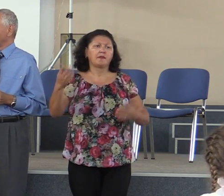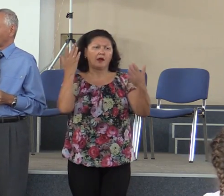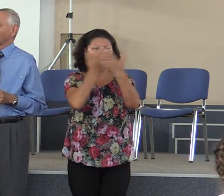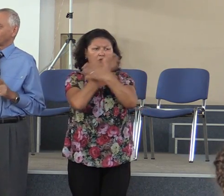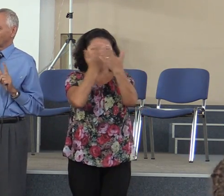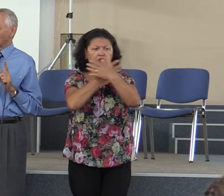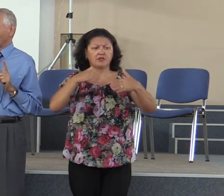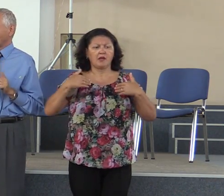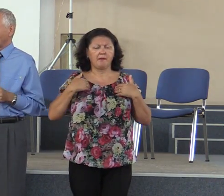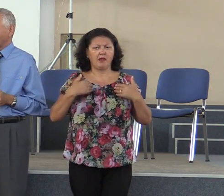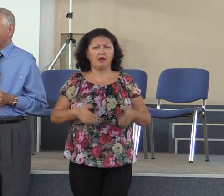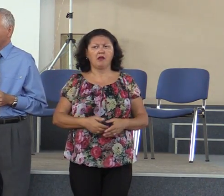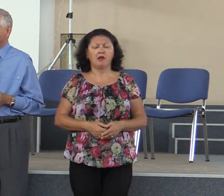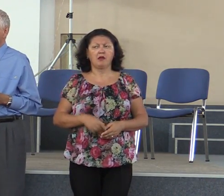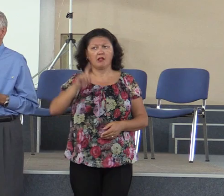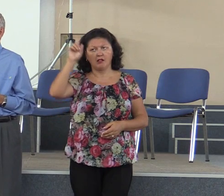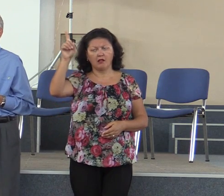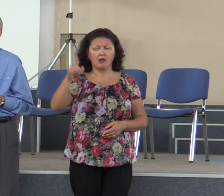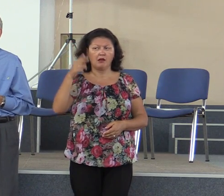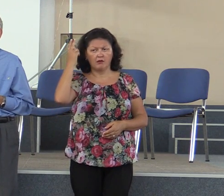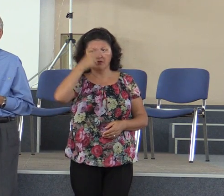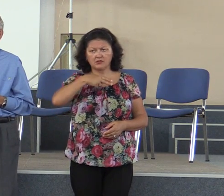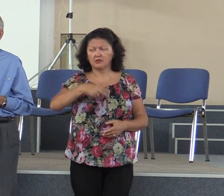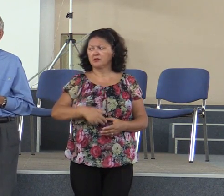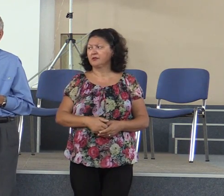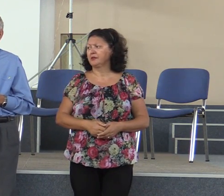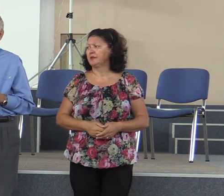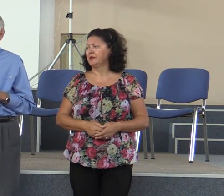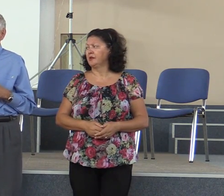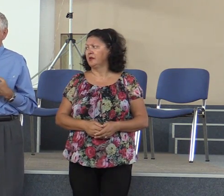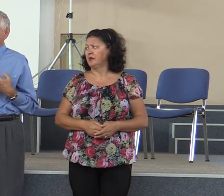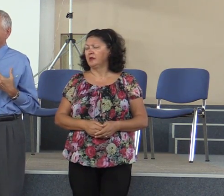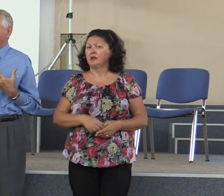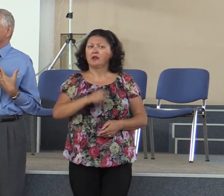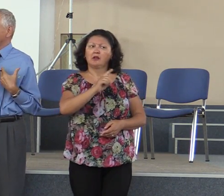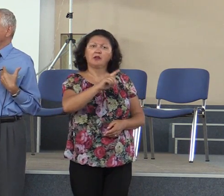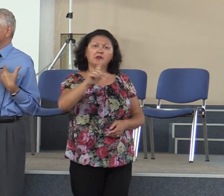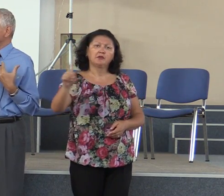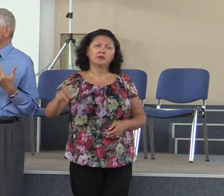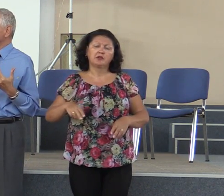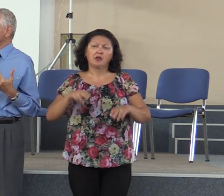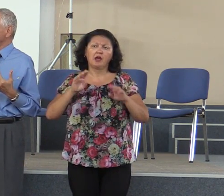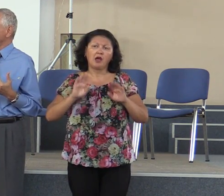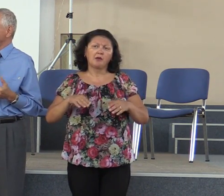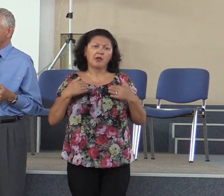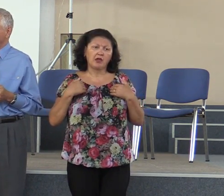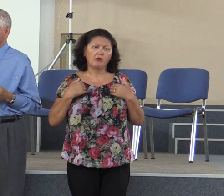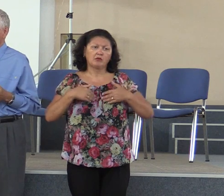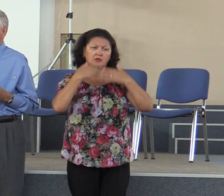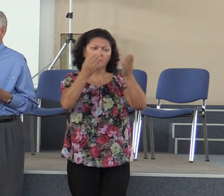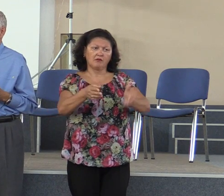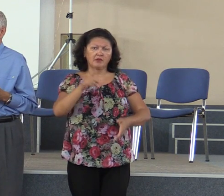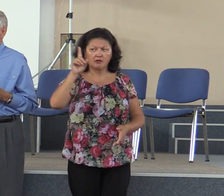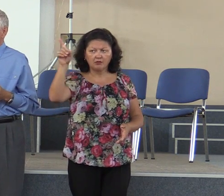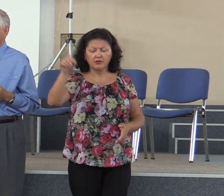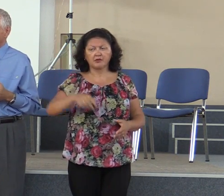understood. El înțelege. All I have to offer him. Tot ceea ce am eu să-i ofer lui. Was brokenness